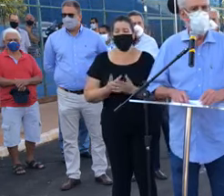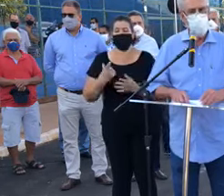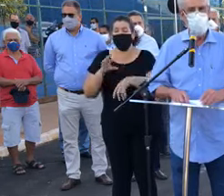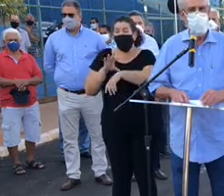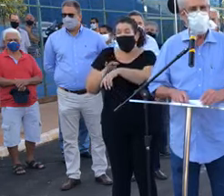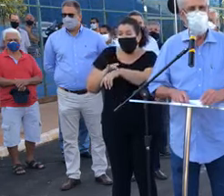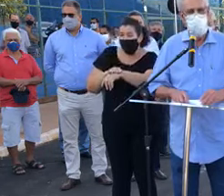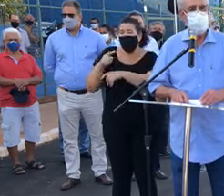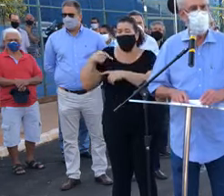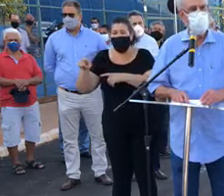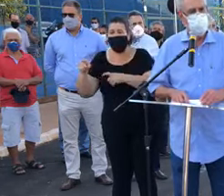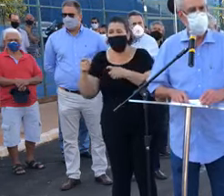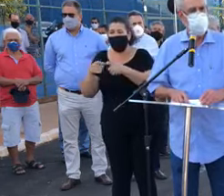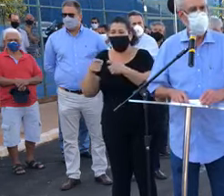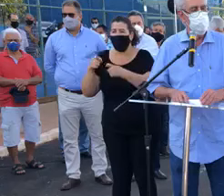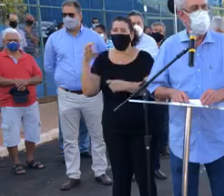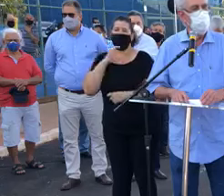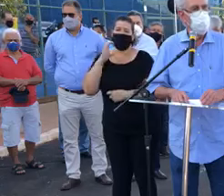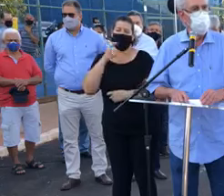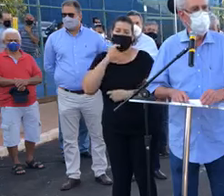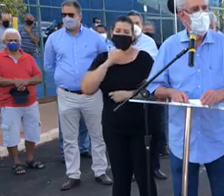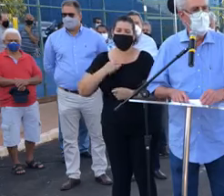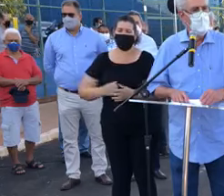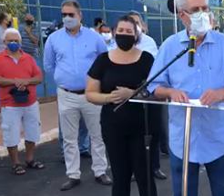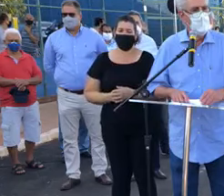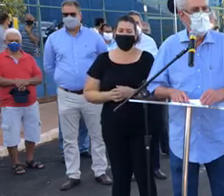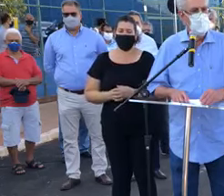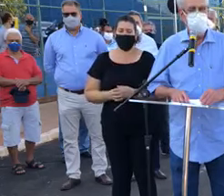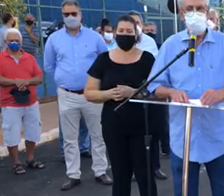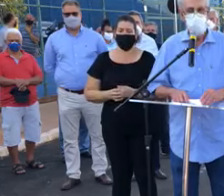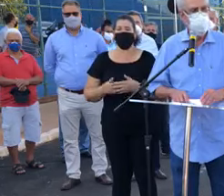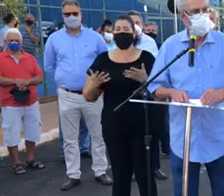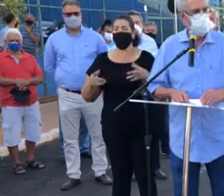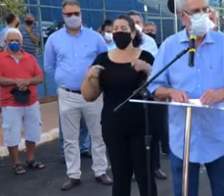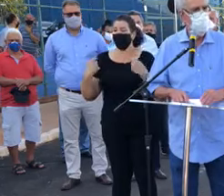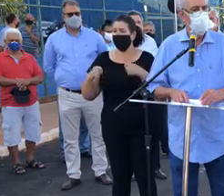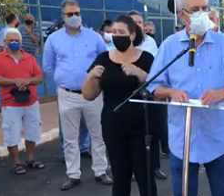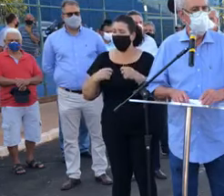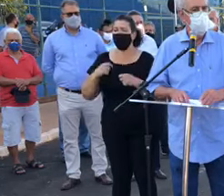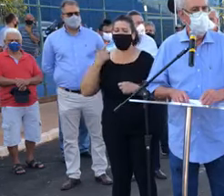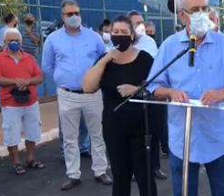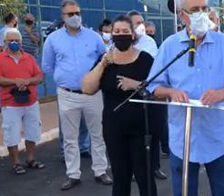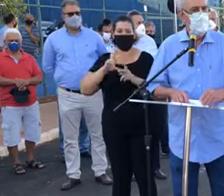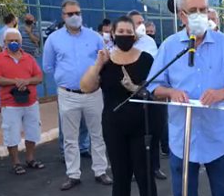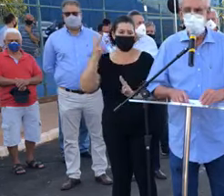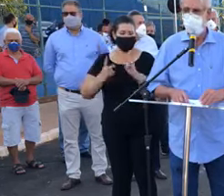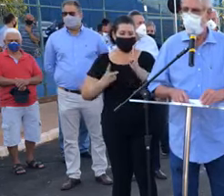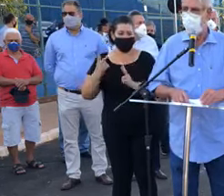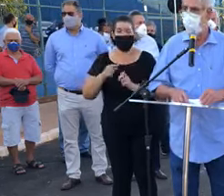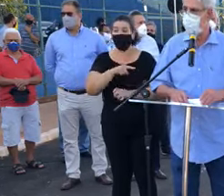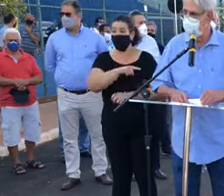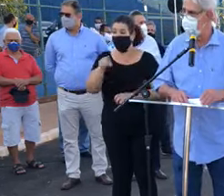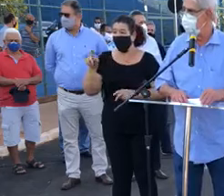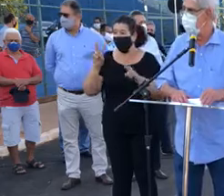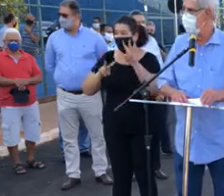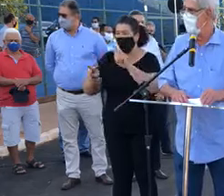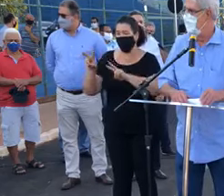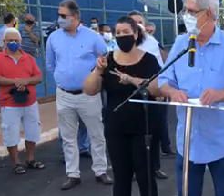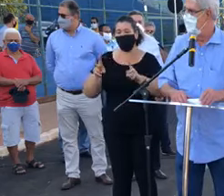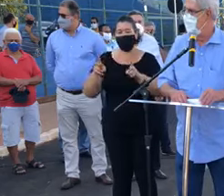Adoeceu, procure um médico rapidamente para ser atendido. Nós temos que vencer esse momento. Vocês estão